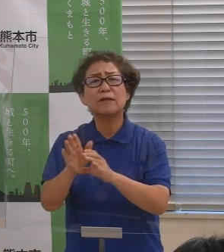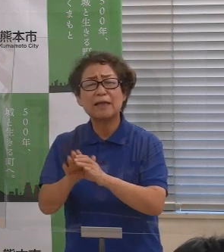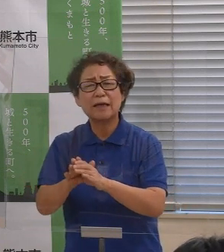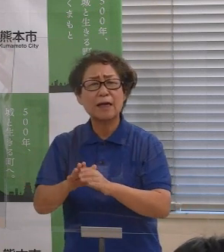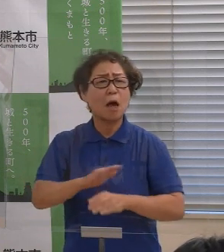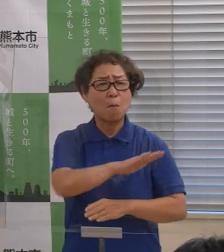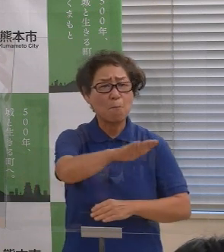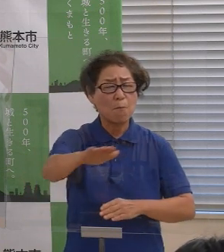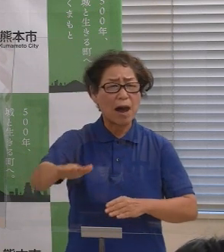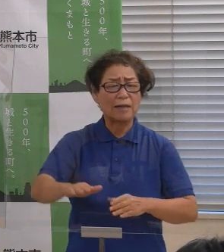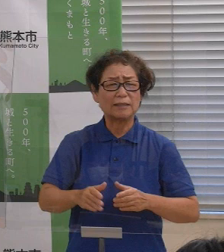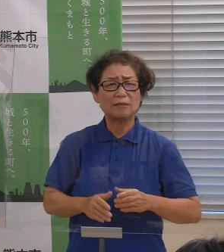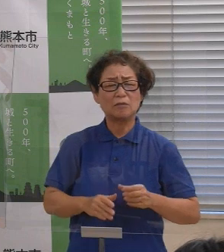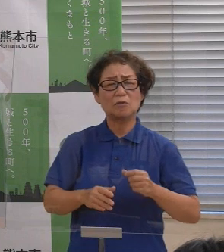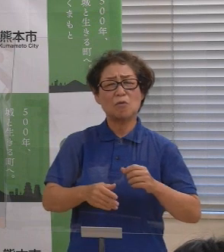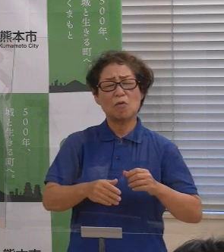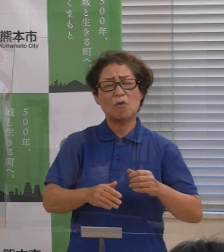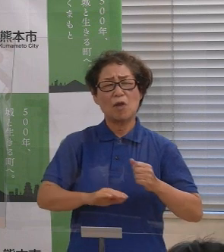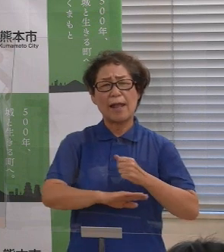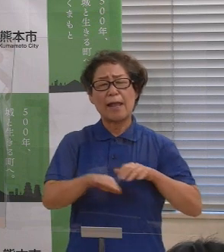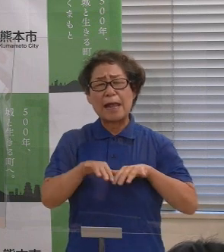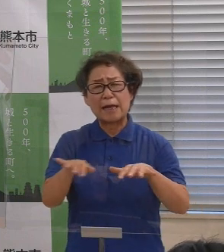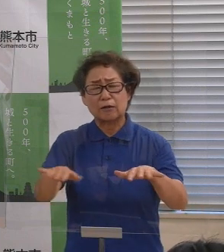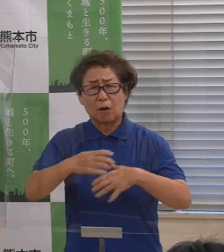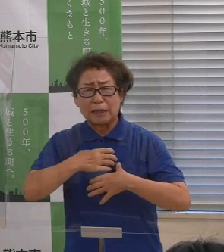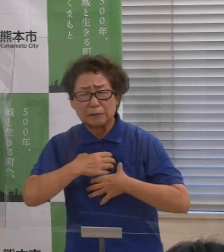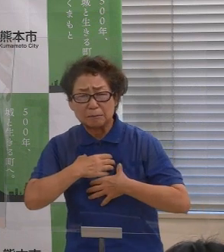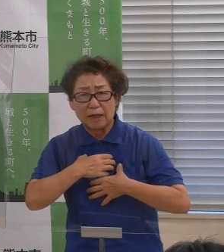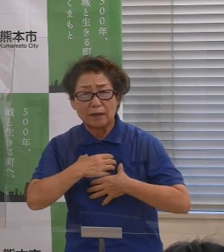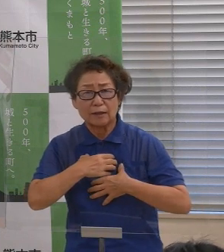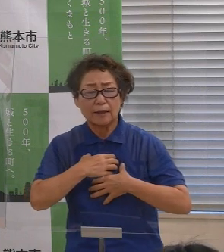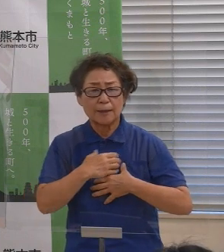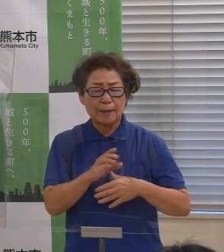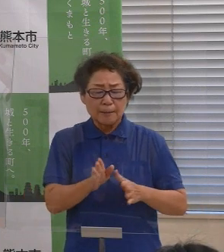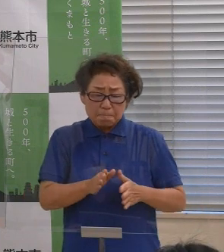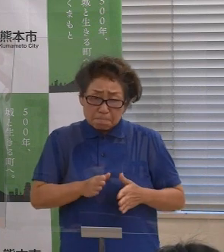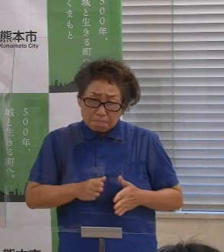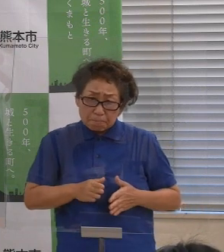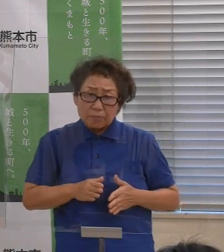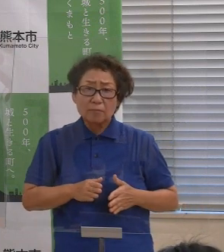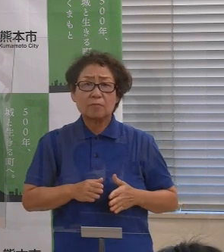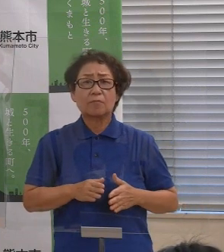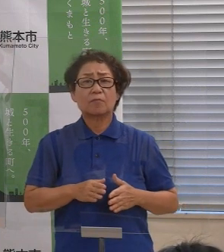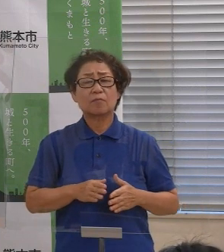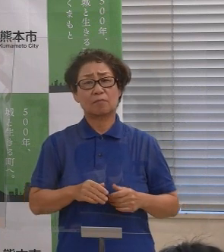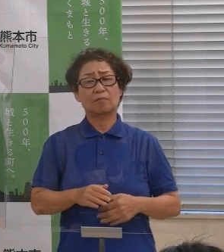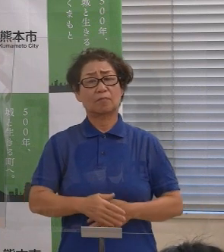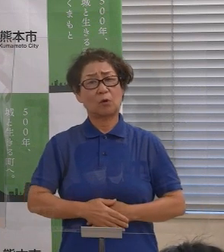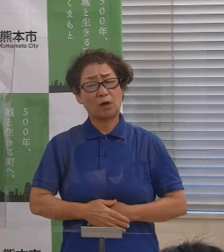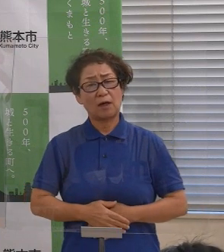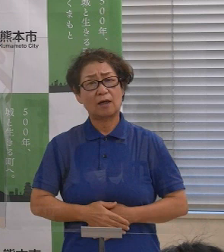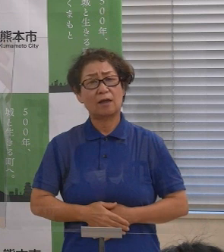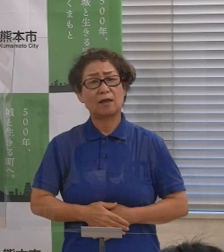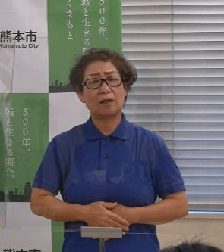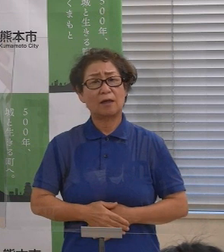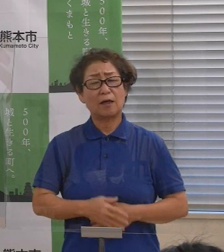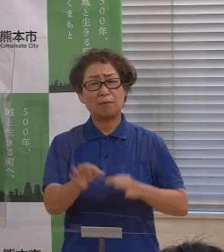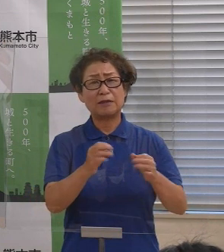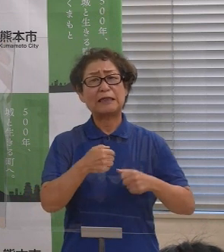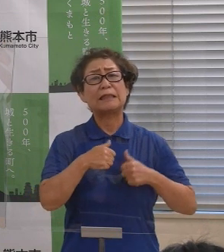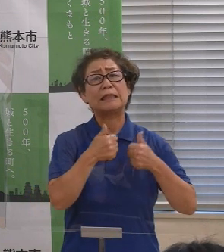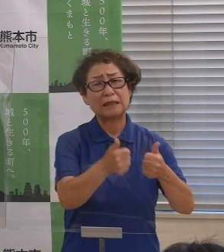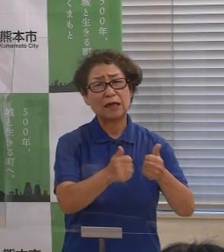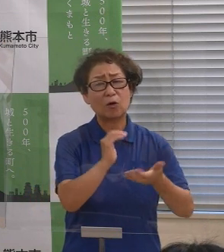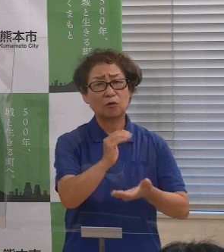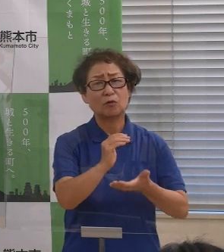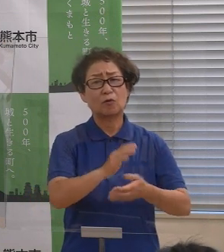周りに与える影響が大きいということで、控えるようなですね、あるいはそれを、店に行ったこと自